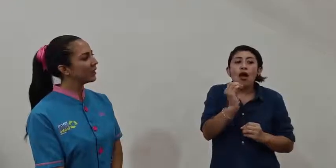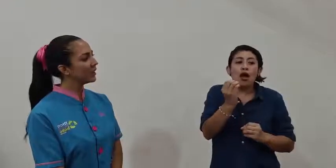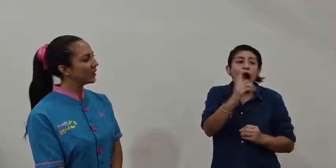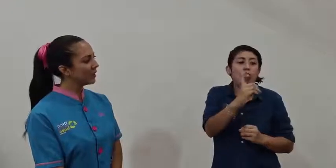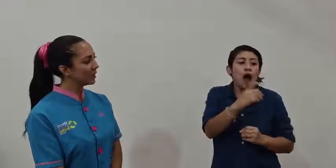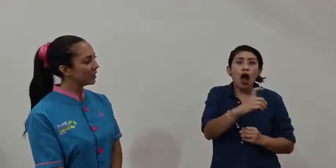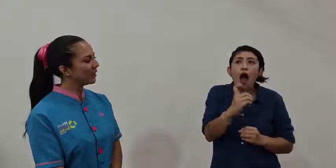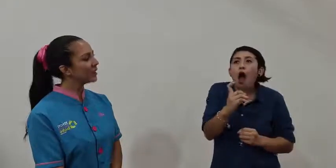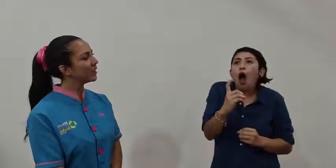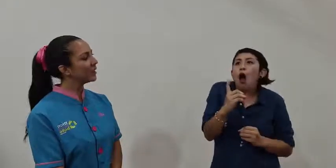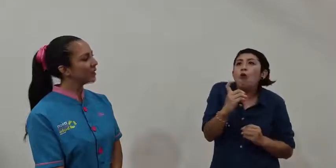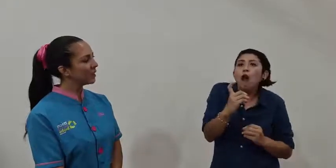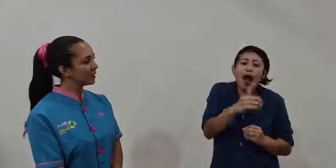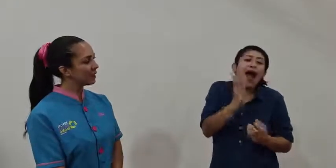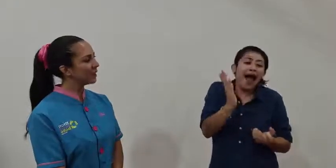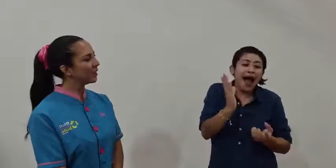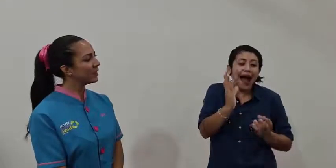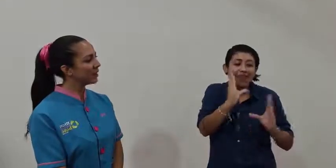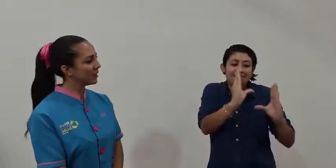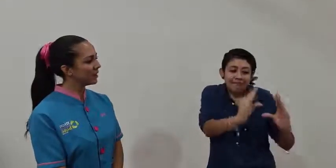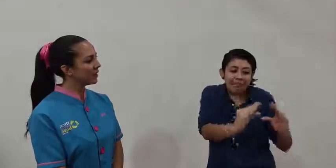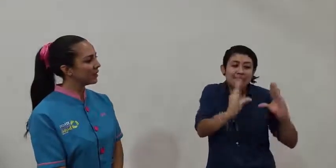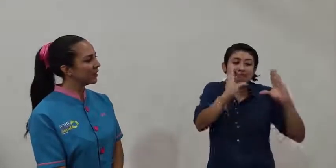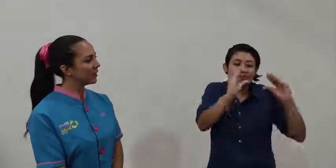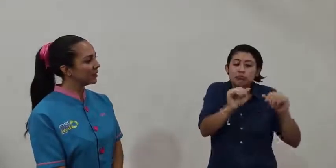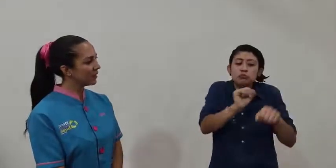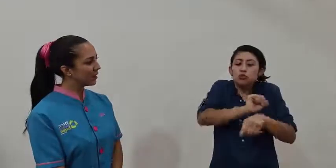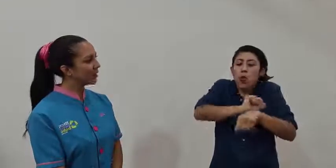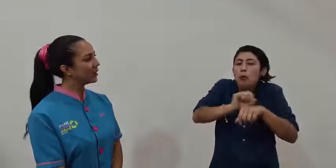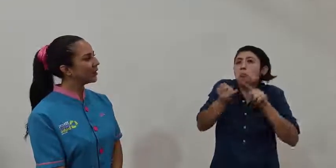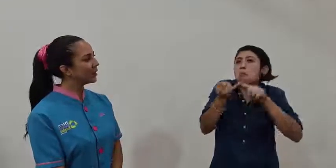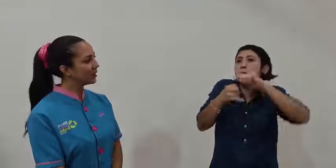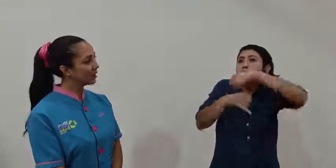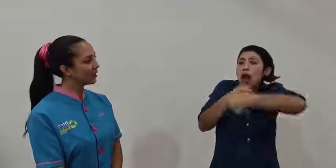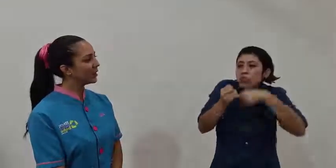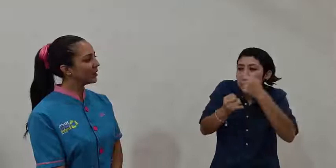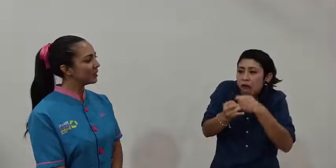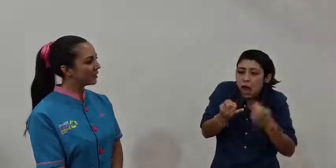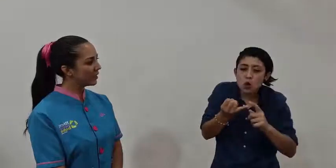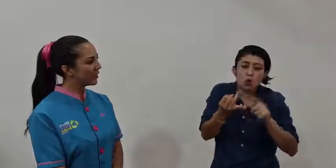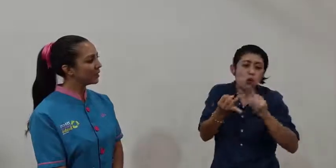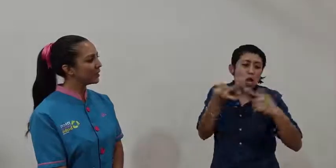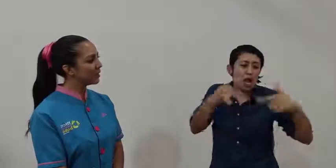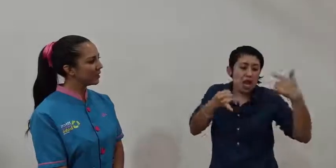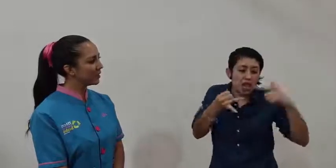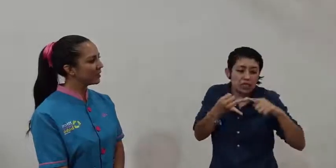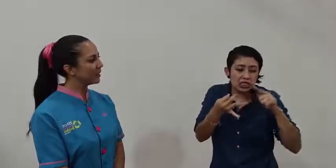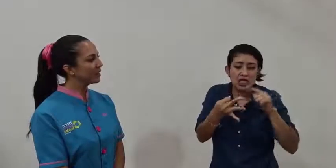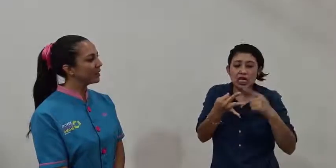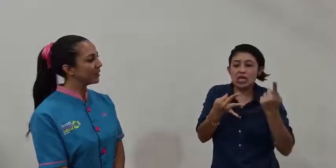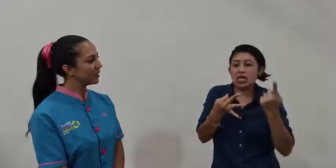de leche o agua y le vas enseñando cada seña, como